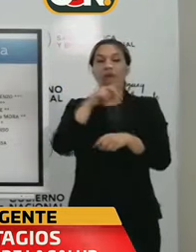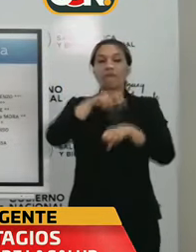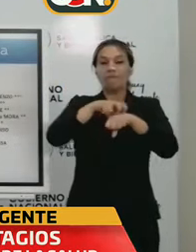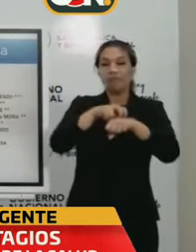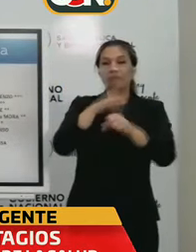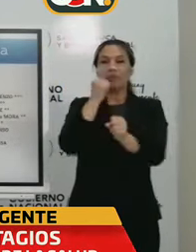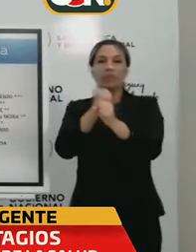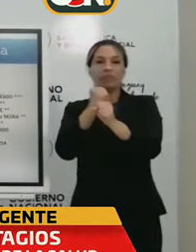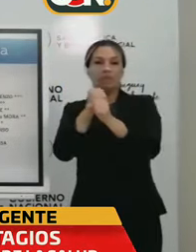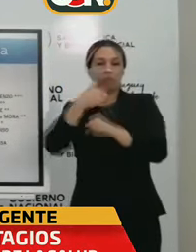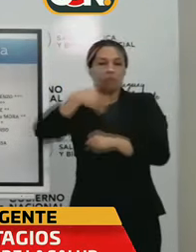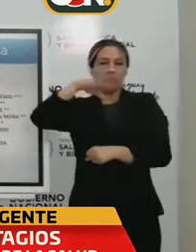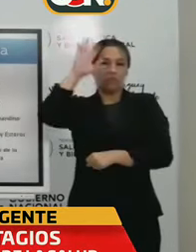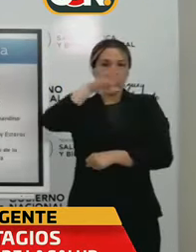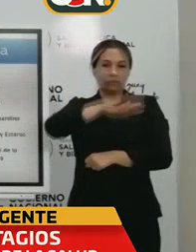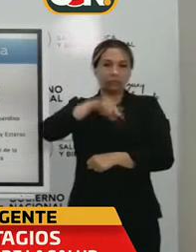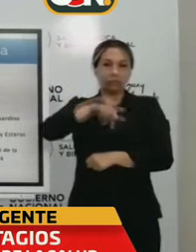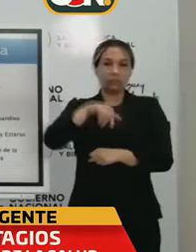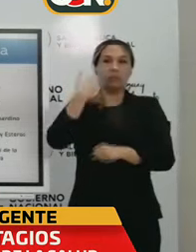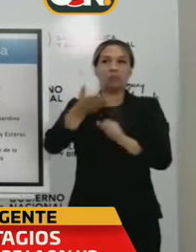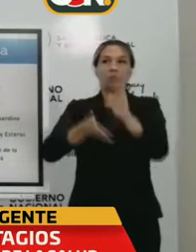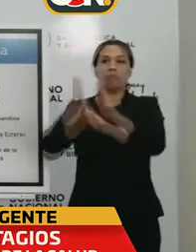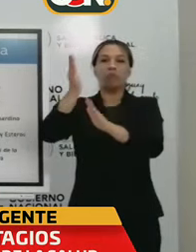ciudades de la República.